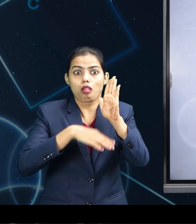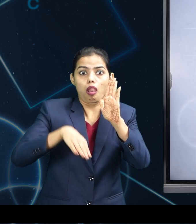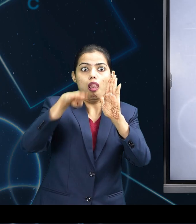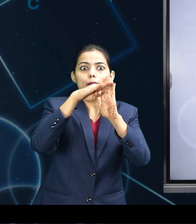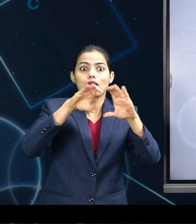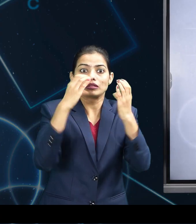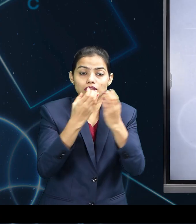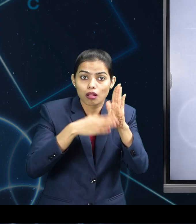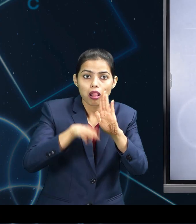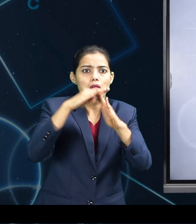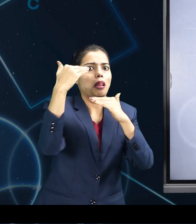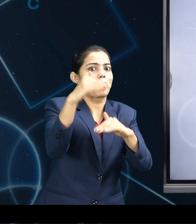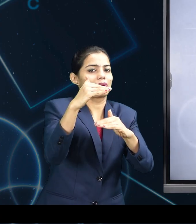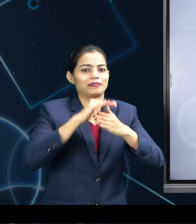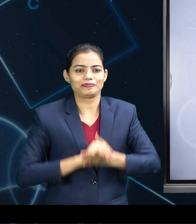खालची वर्गमर्यादा,